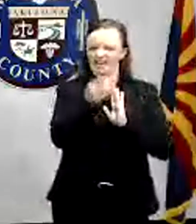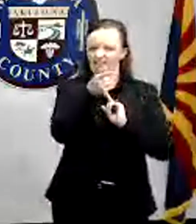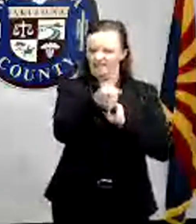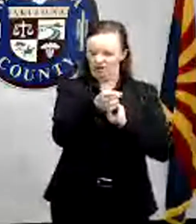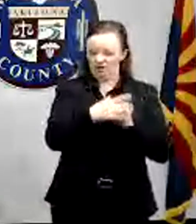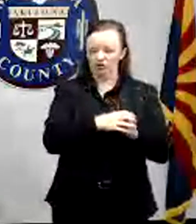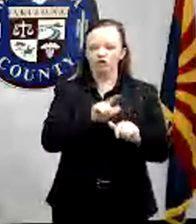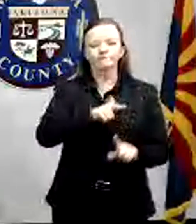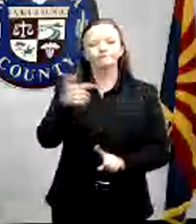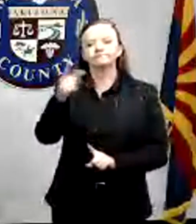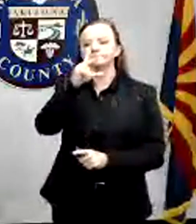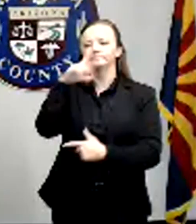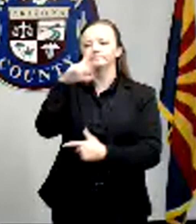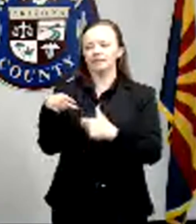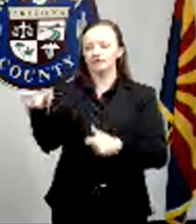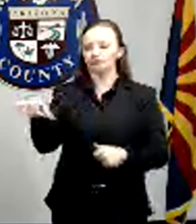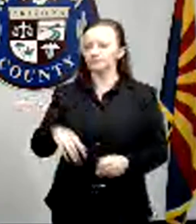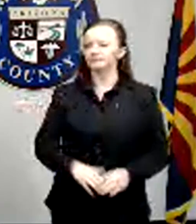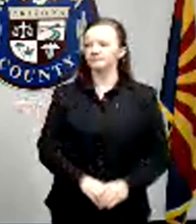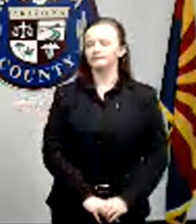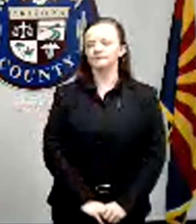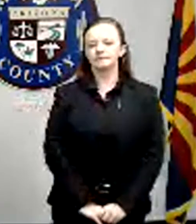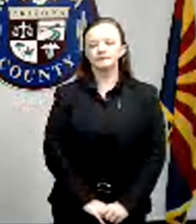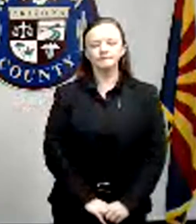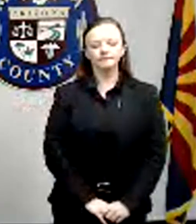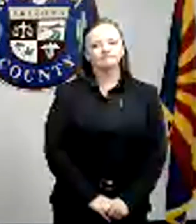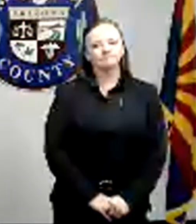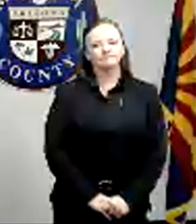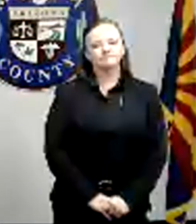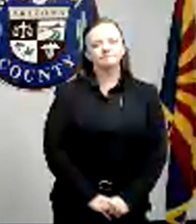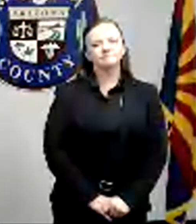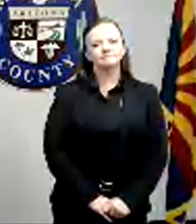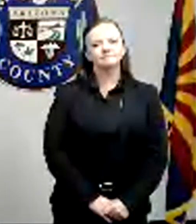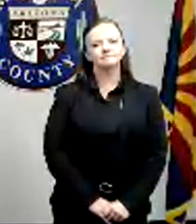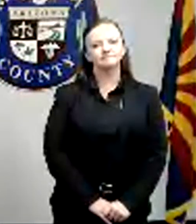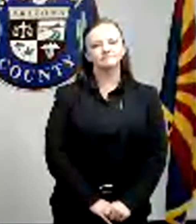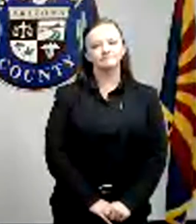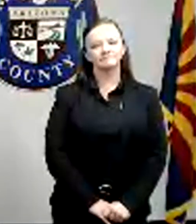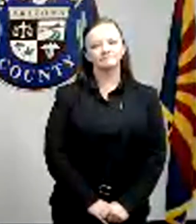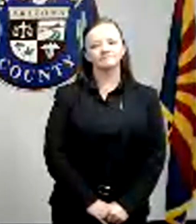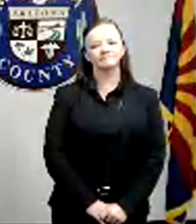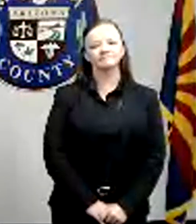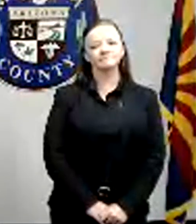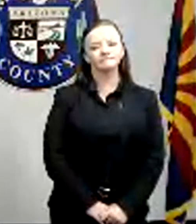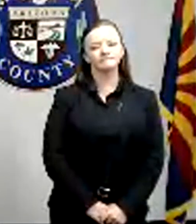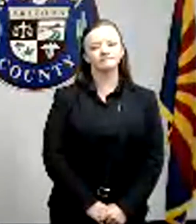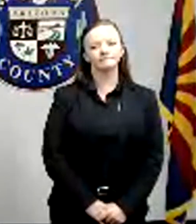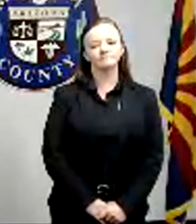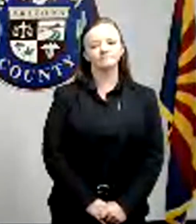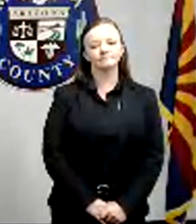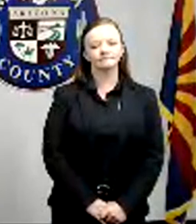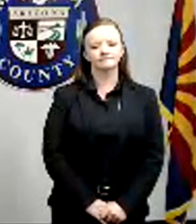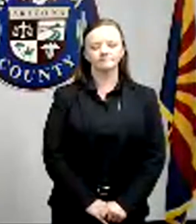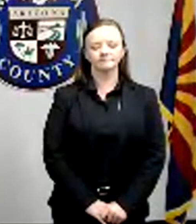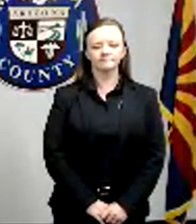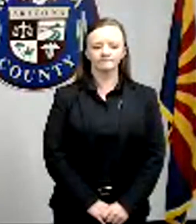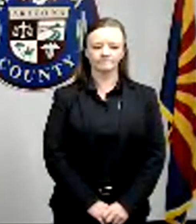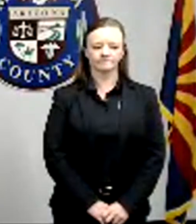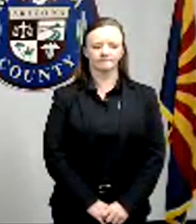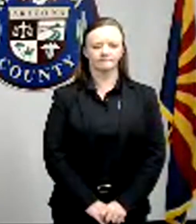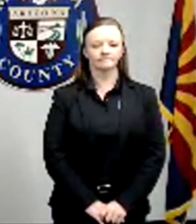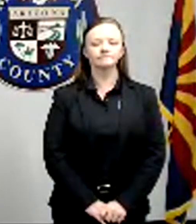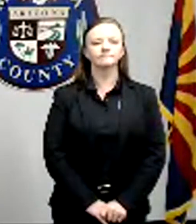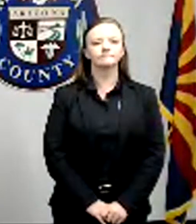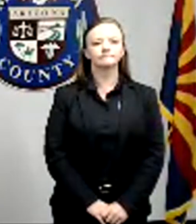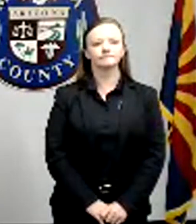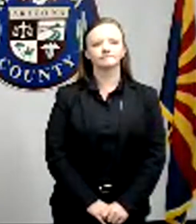Bueno, sabemos que existe quizás en la comunidad bien mucha poder comer o cuántas necesidades tengan. Entonces, en cuestión de la documentación